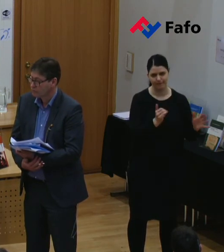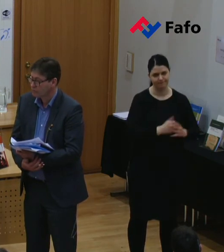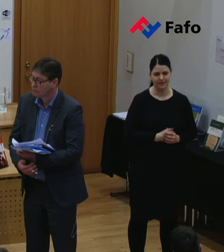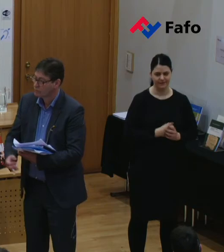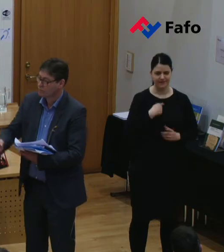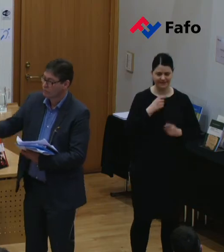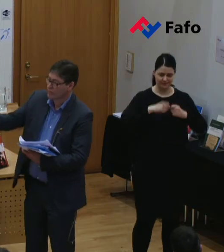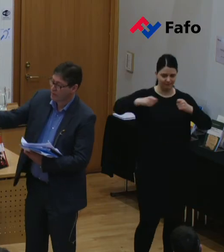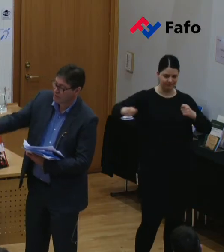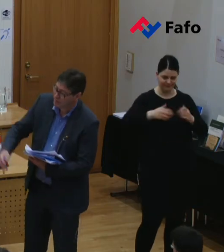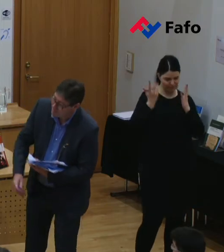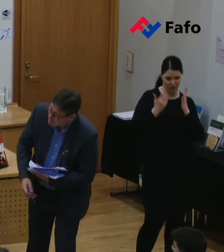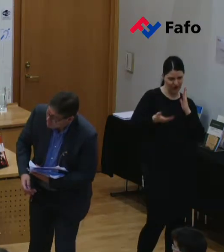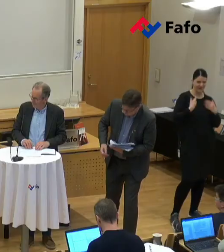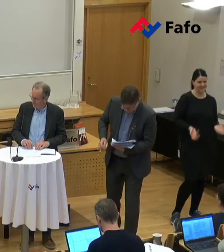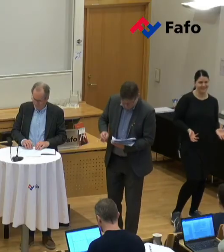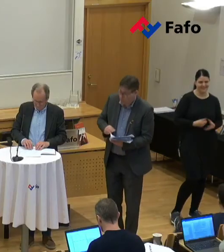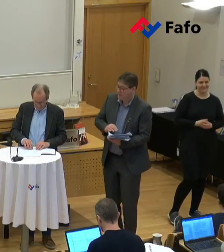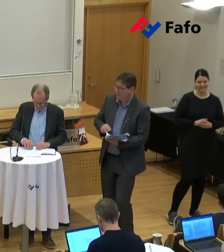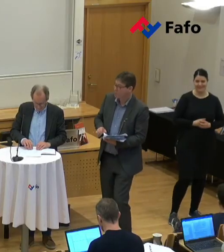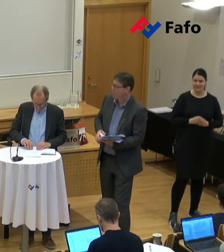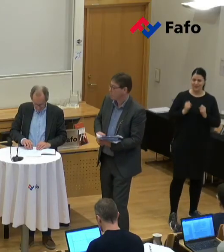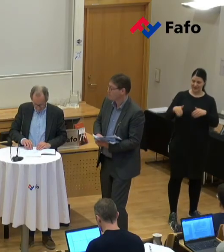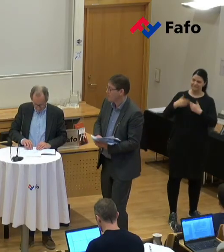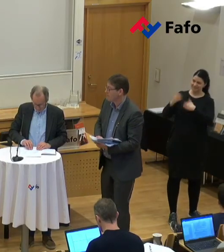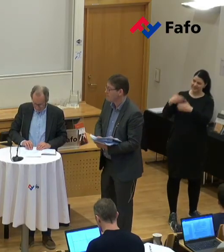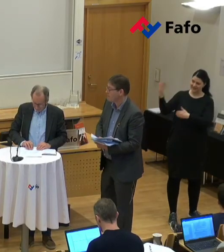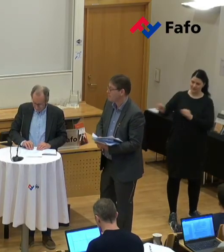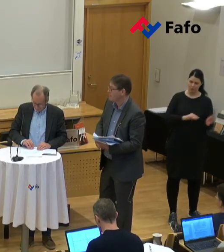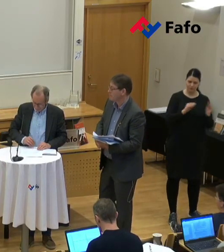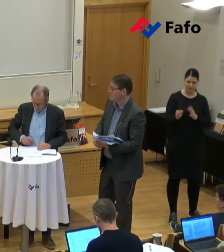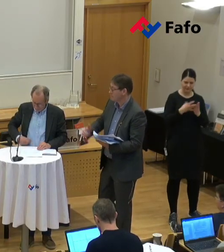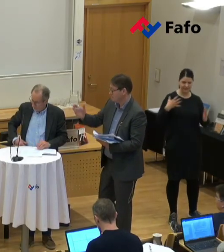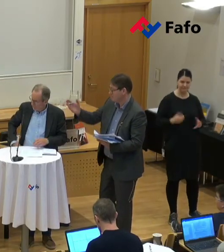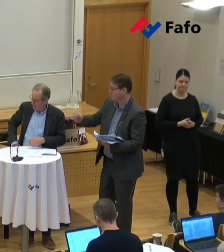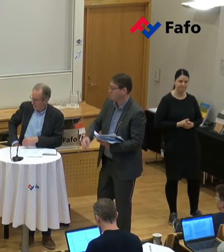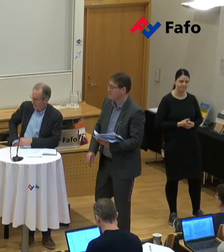nå skal ikke jeg dra foredraget mitt, nå stopper jeg der. Vi går videre på overføringsverdien.